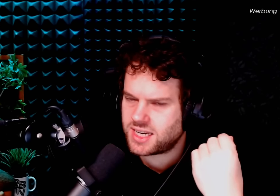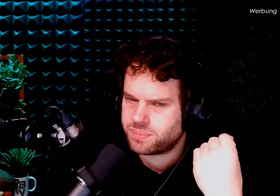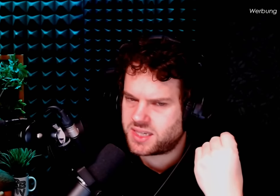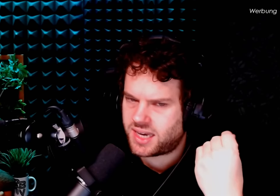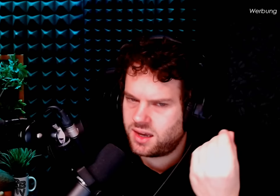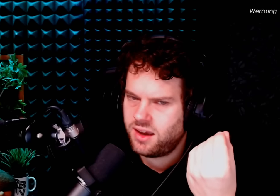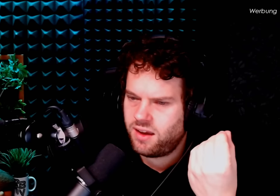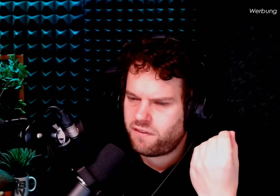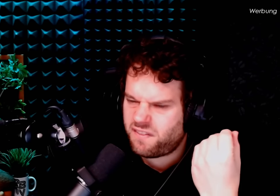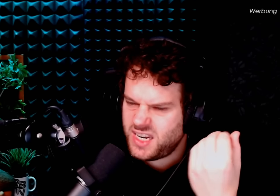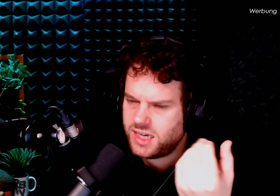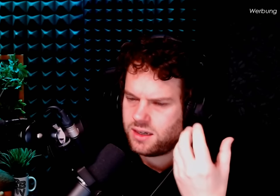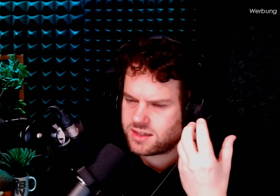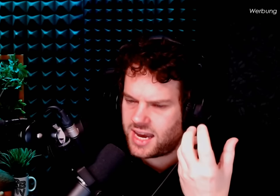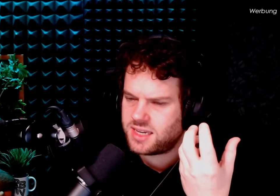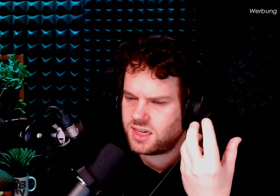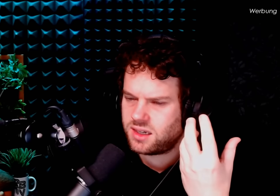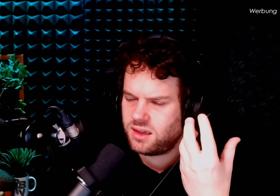finde, ich habe einen sehr vielseitigen,